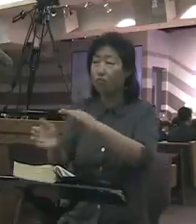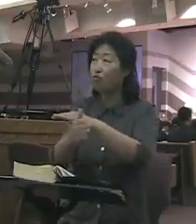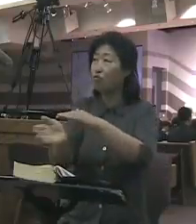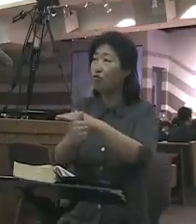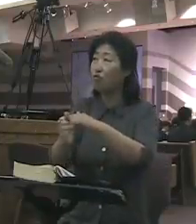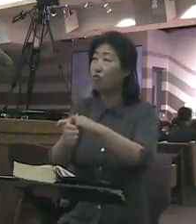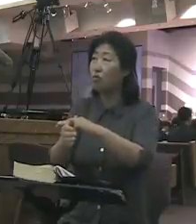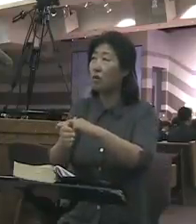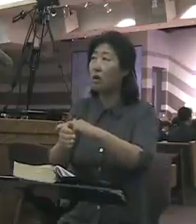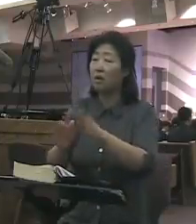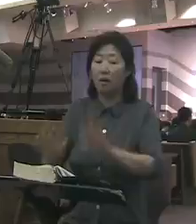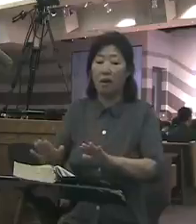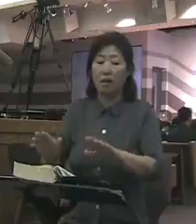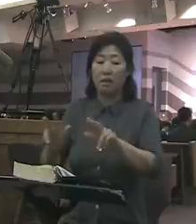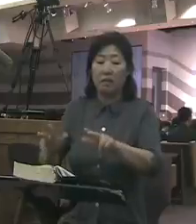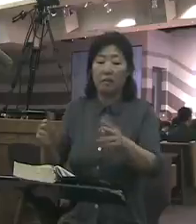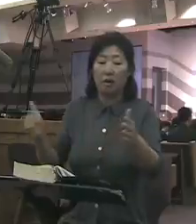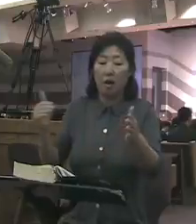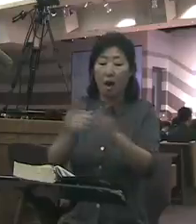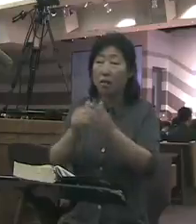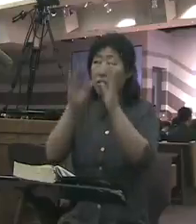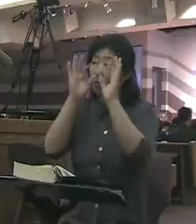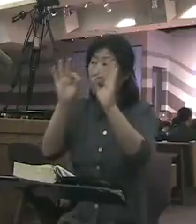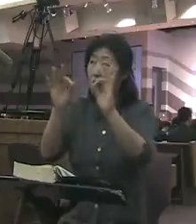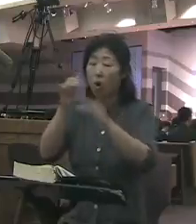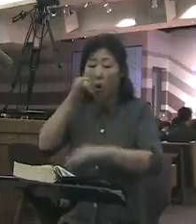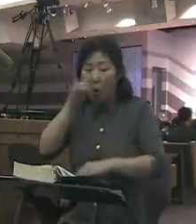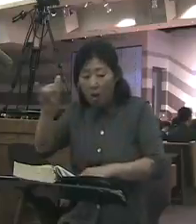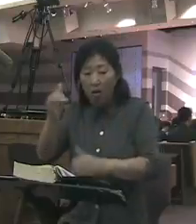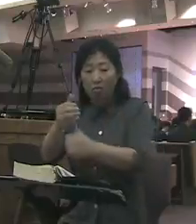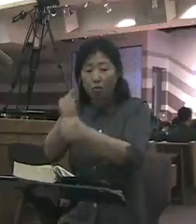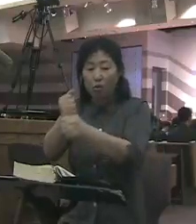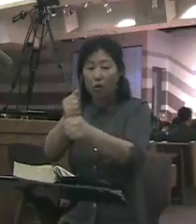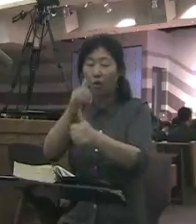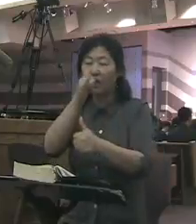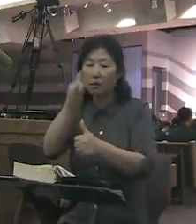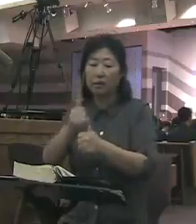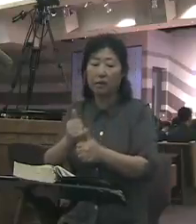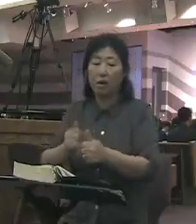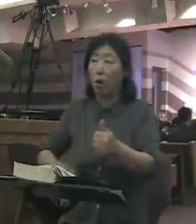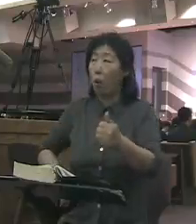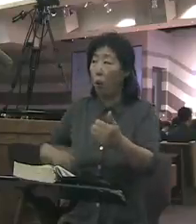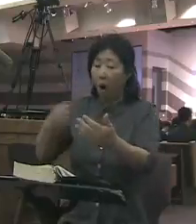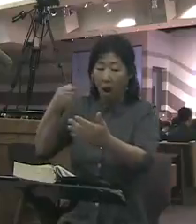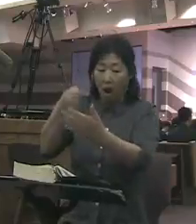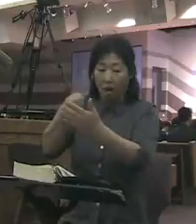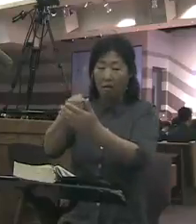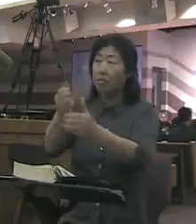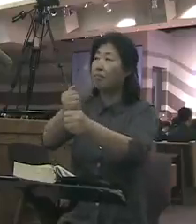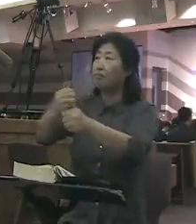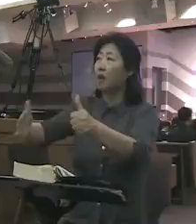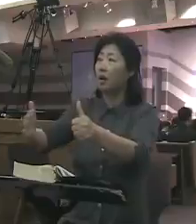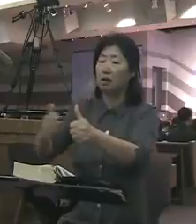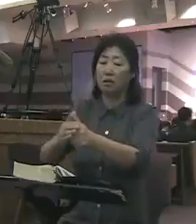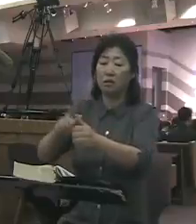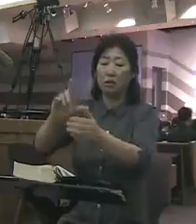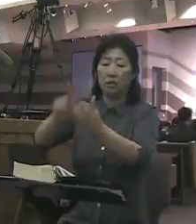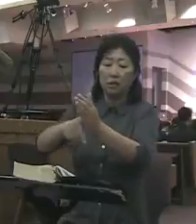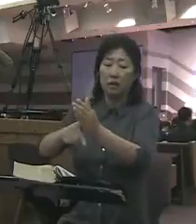내가 지금까지 봤을 때 위대하다고 붙잡고 있는 것을 과감하게 놓는 순간 하나님이 진짜 보여주시고자